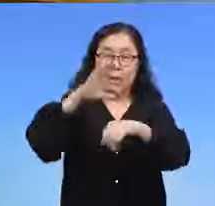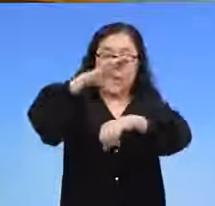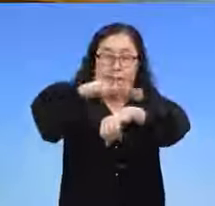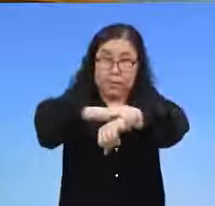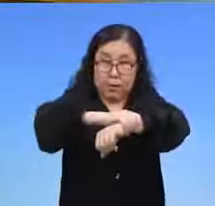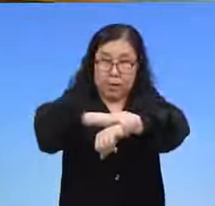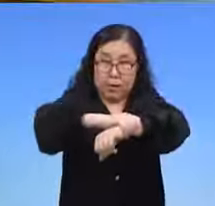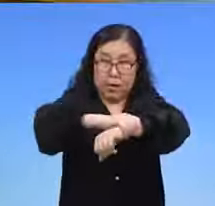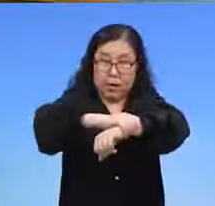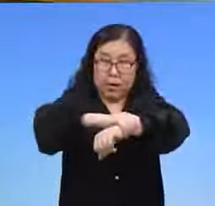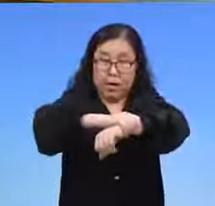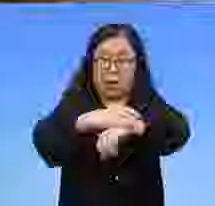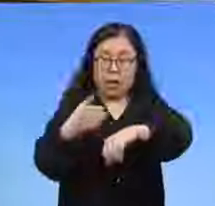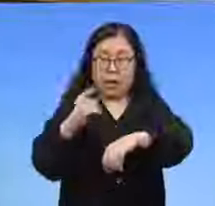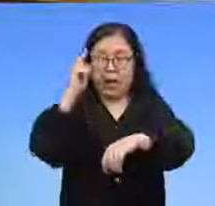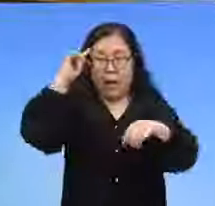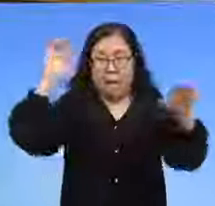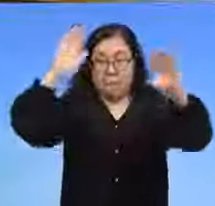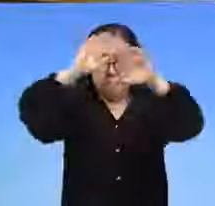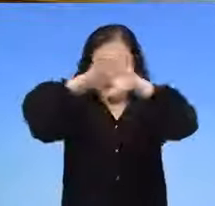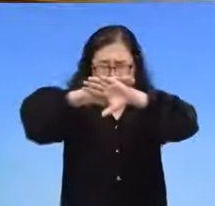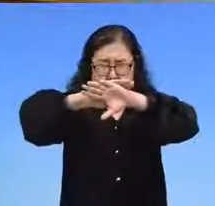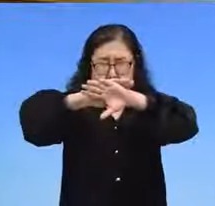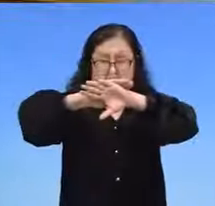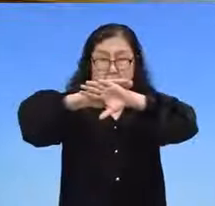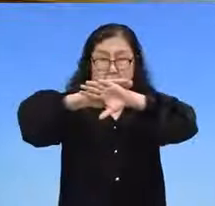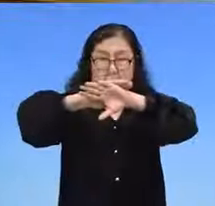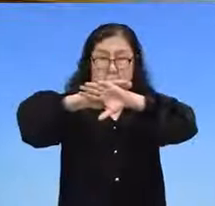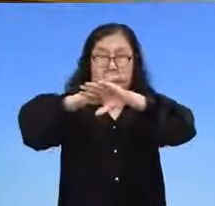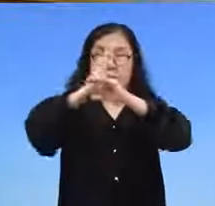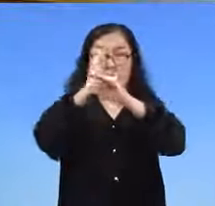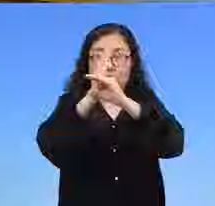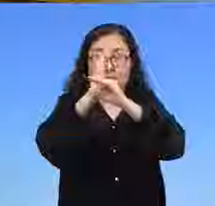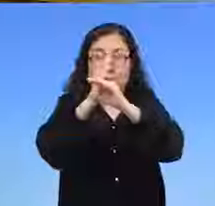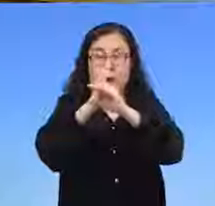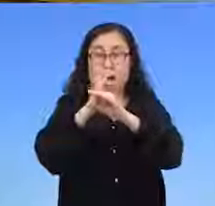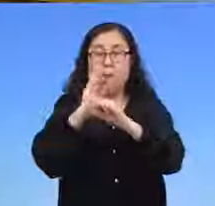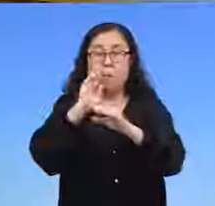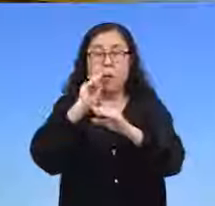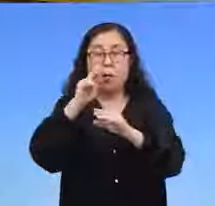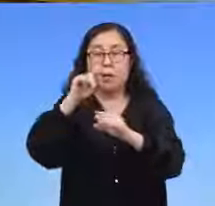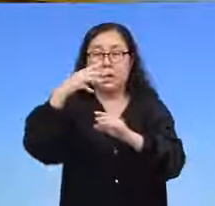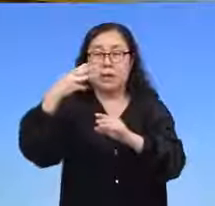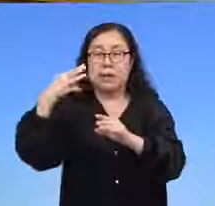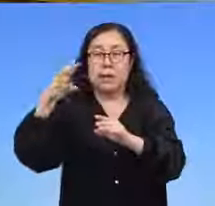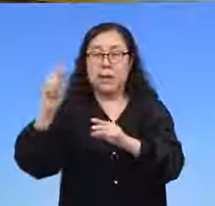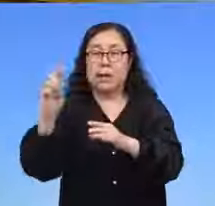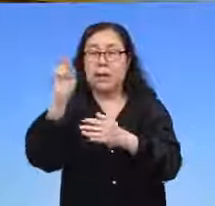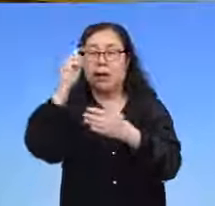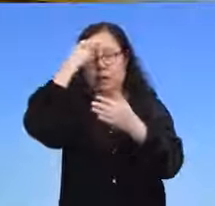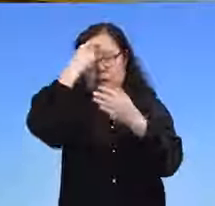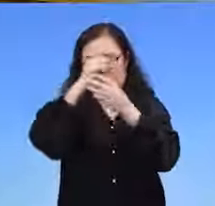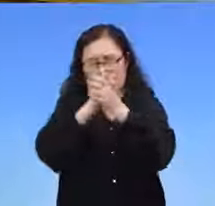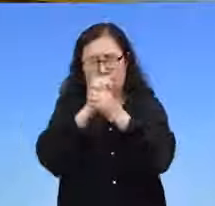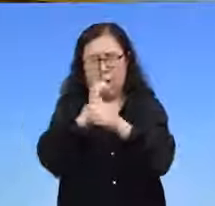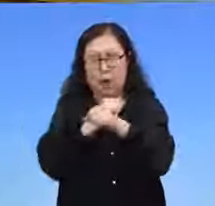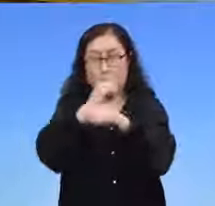벌어졌습니다. 그랬더니 25절, 한밤중에 바울과 실라가 기도하고 하나님을 찬송하며.